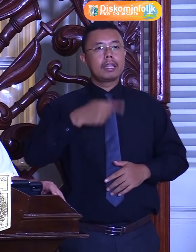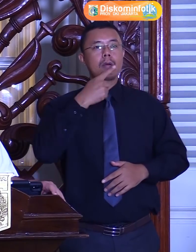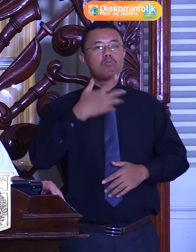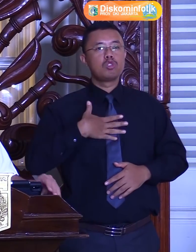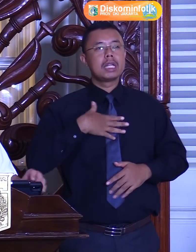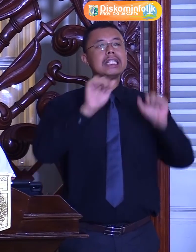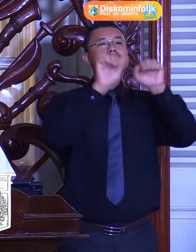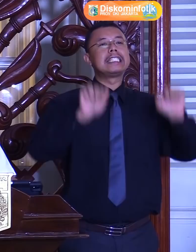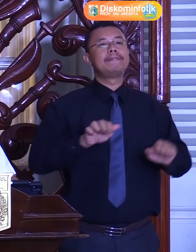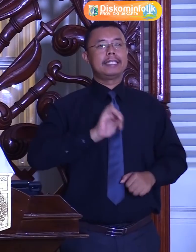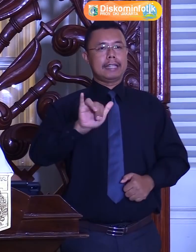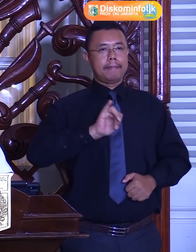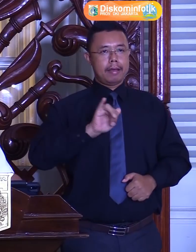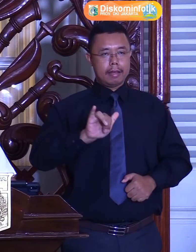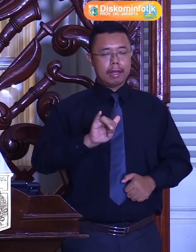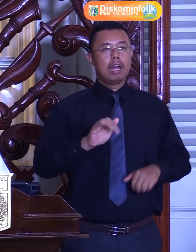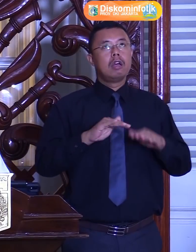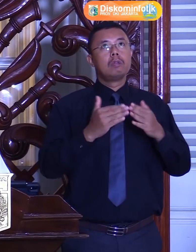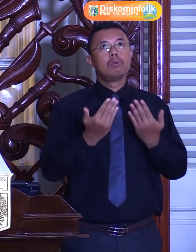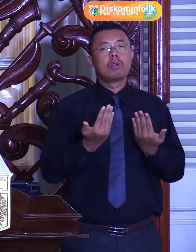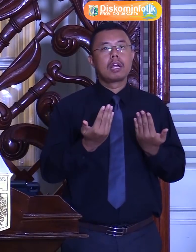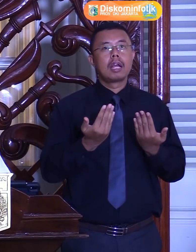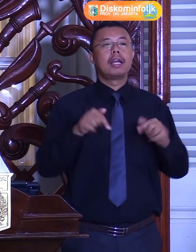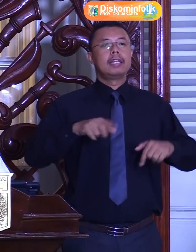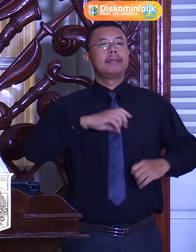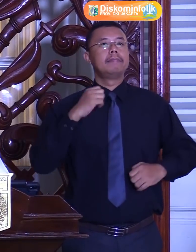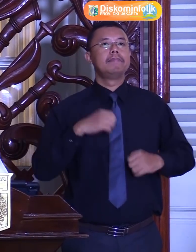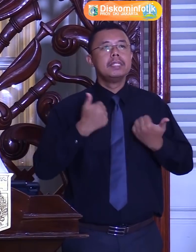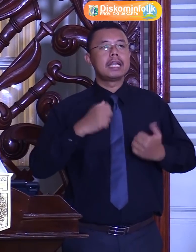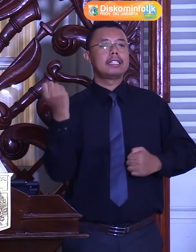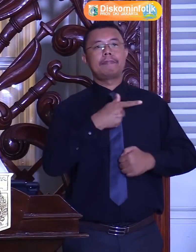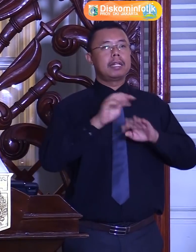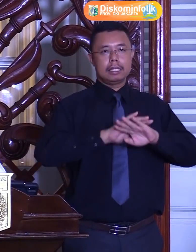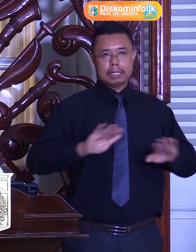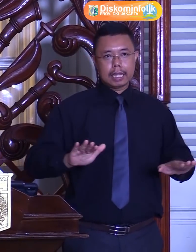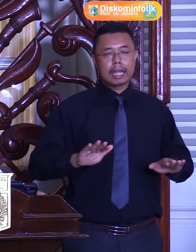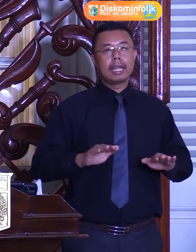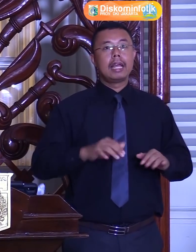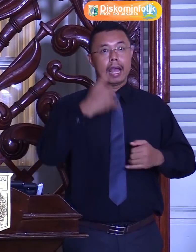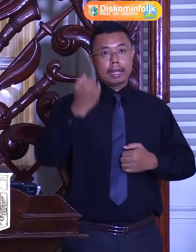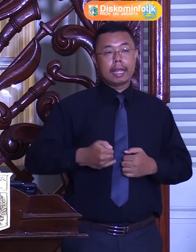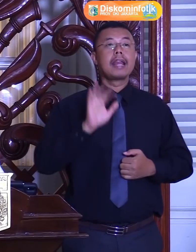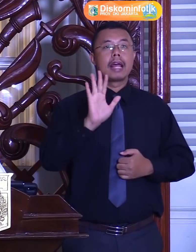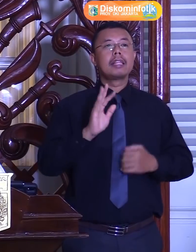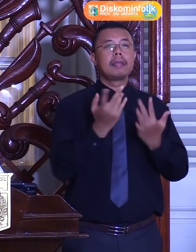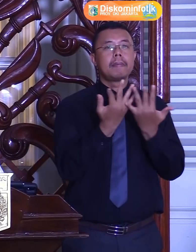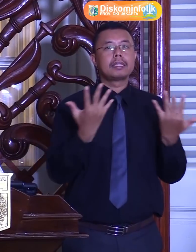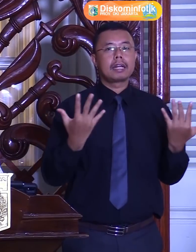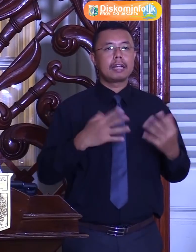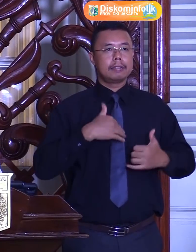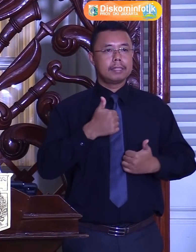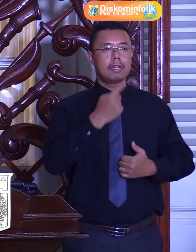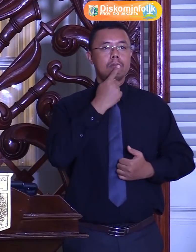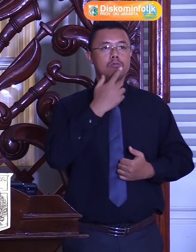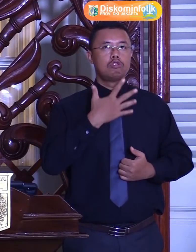pola yang sama. Mudah-mudahan ini bisa segera tuntas sehingga nantinya masyarakat bisa